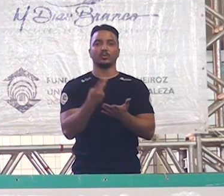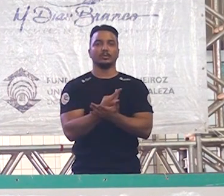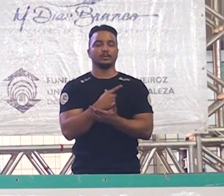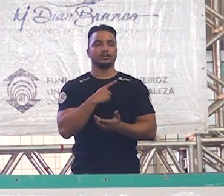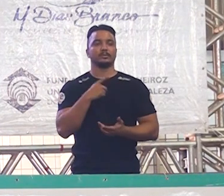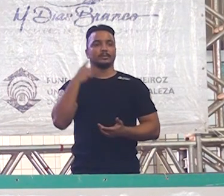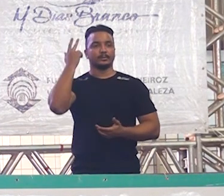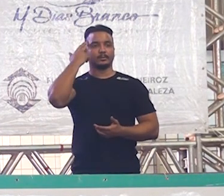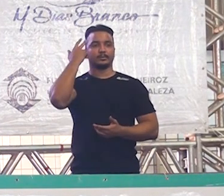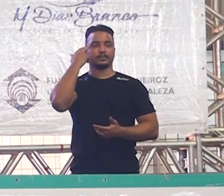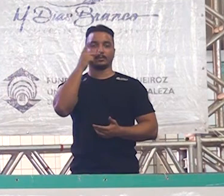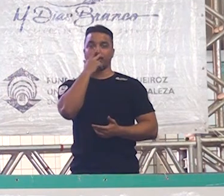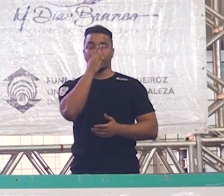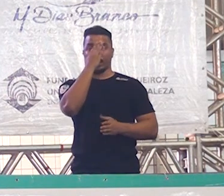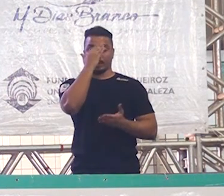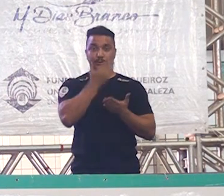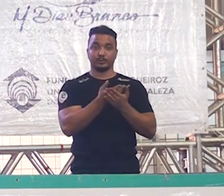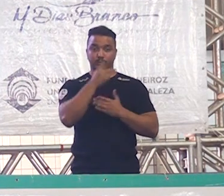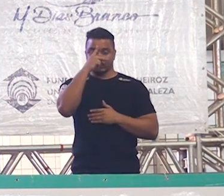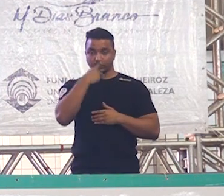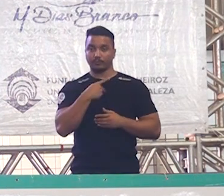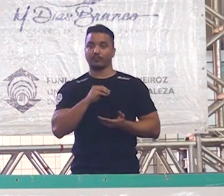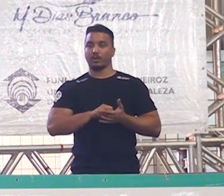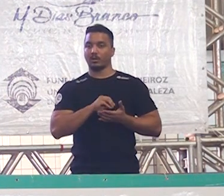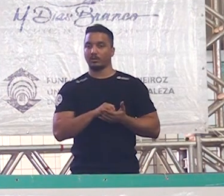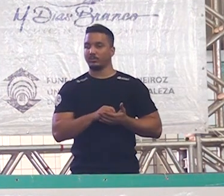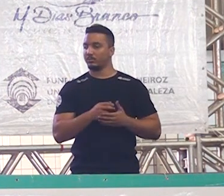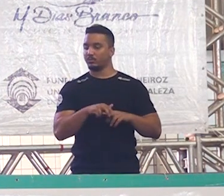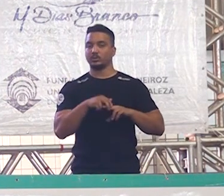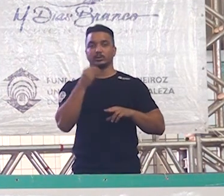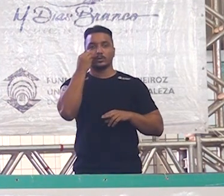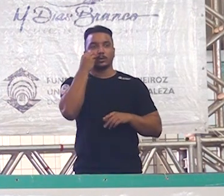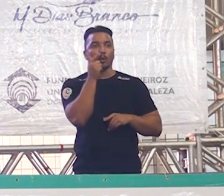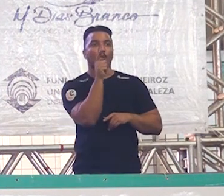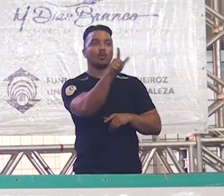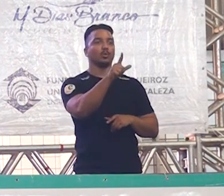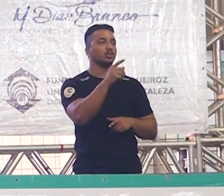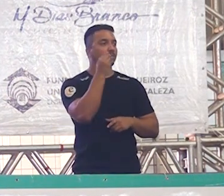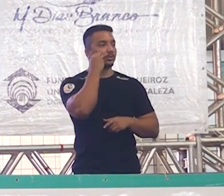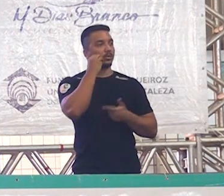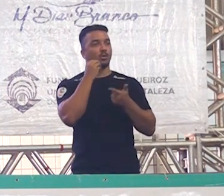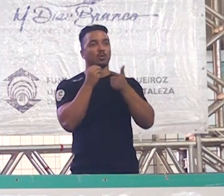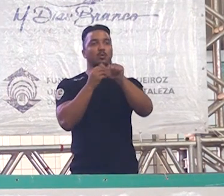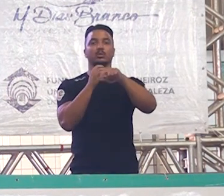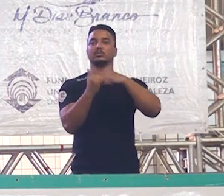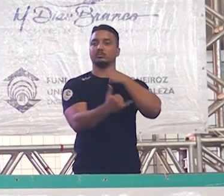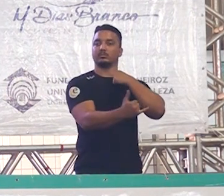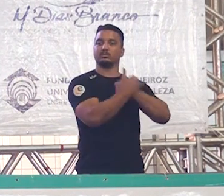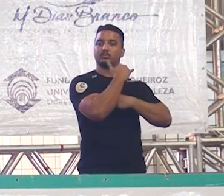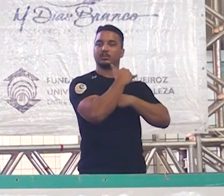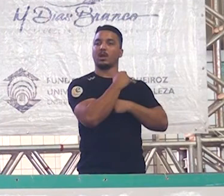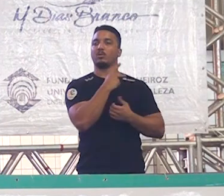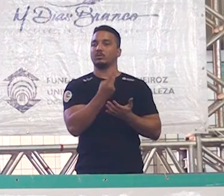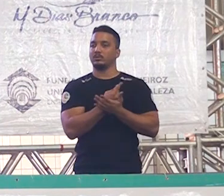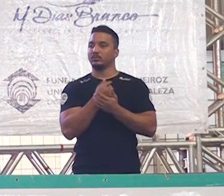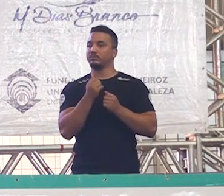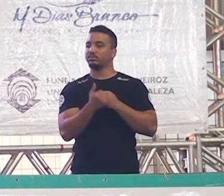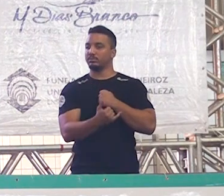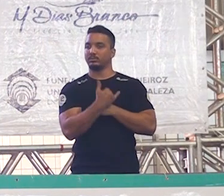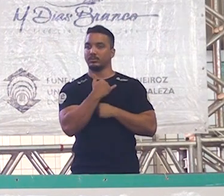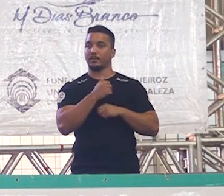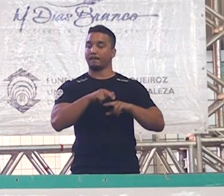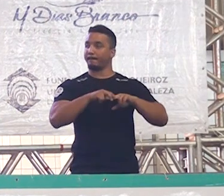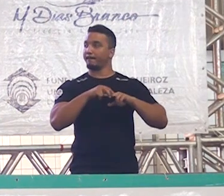olhar de novo, é porque você não está acreditando em você. Então você vai atrás de outra solução. Qual é a outra solução que você vai atrás? O elemento distrator.